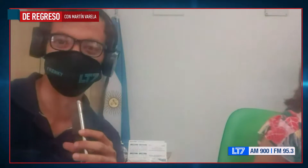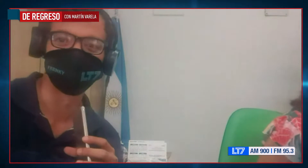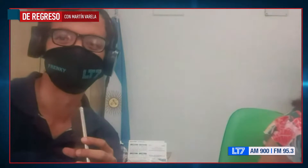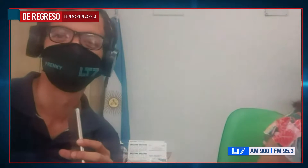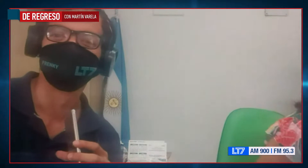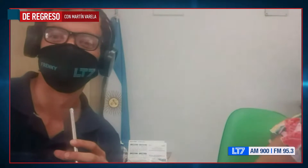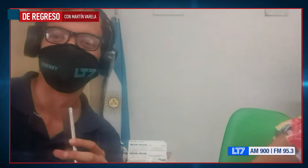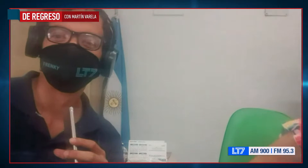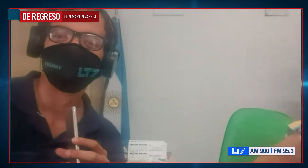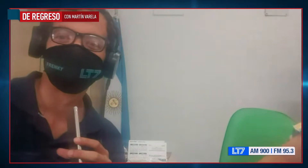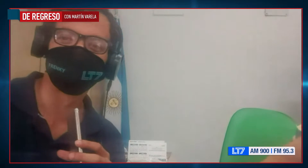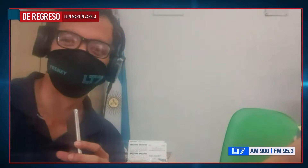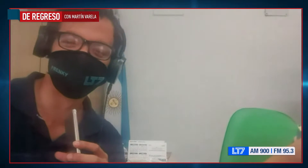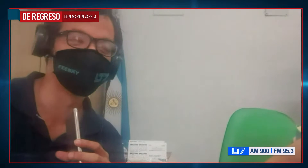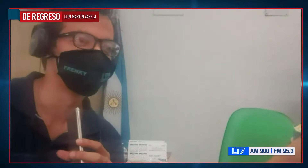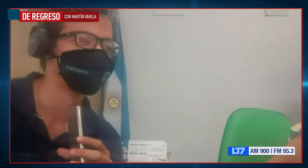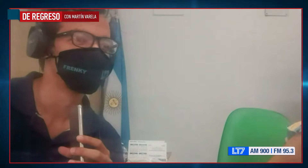nombre.